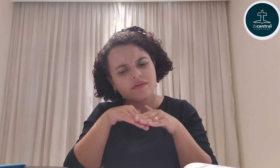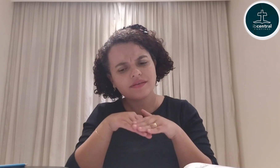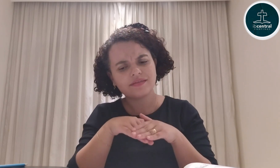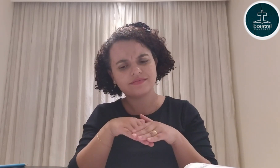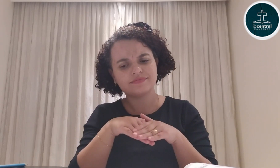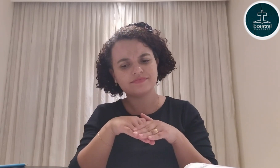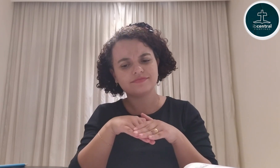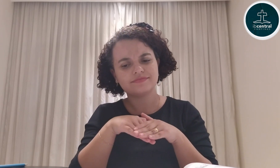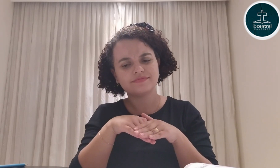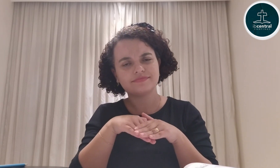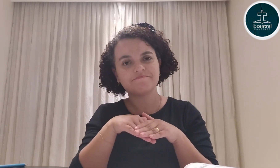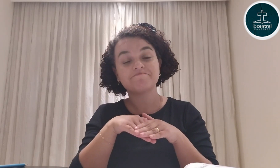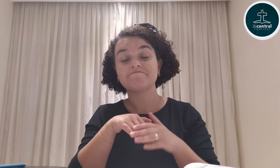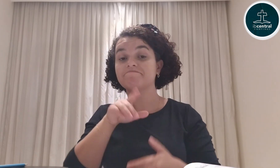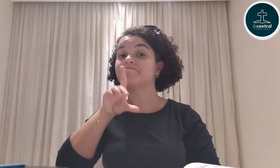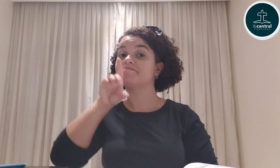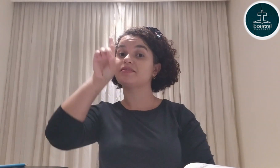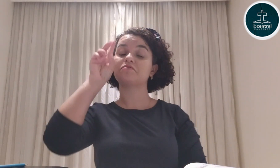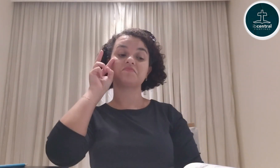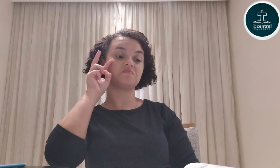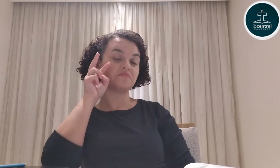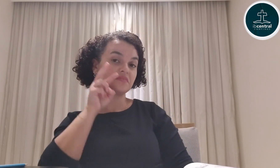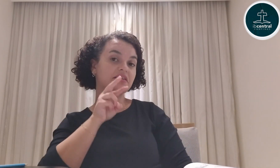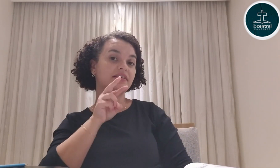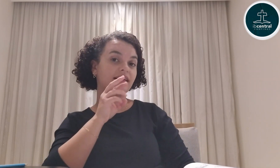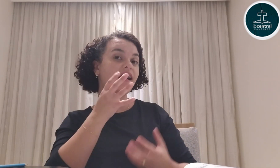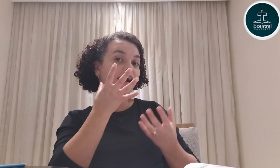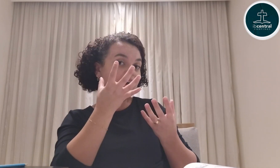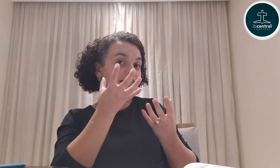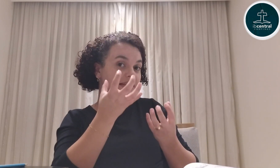pecador e tinha o seu coração humilde.